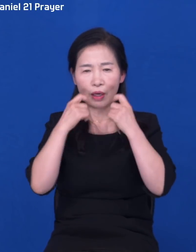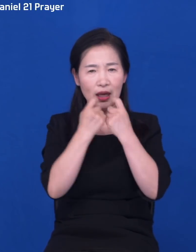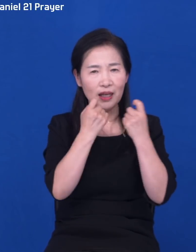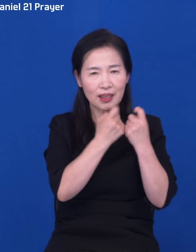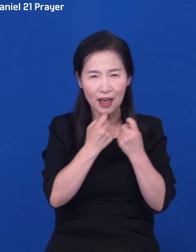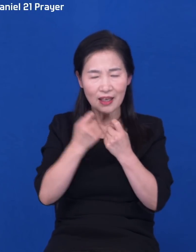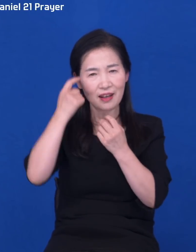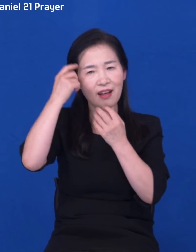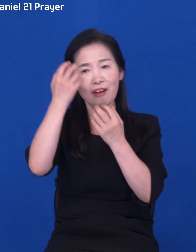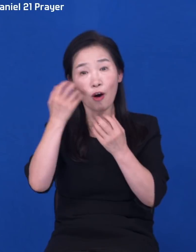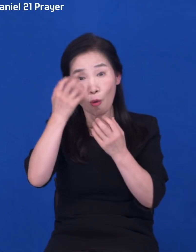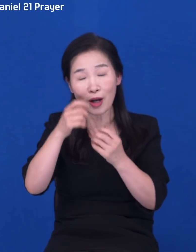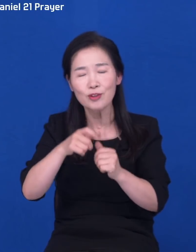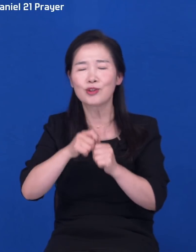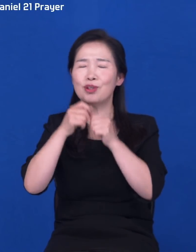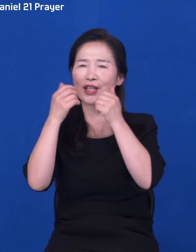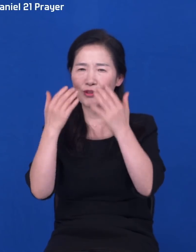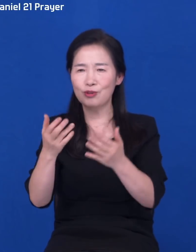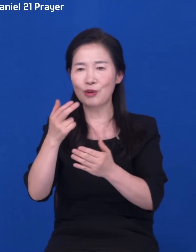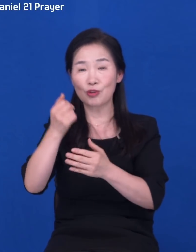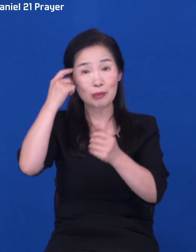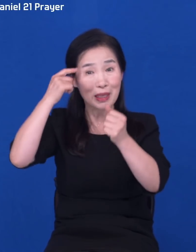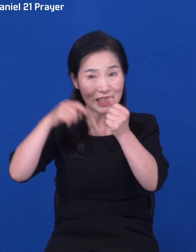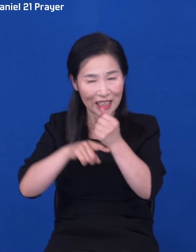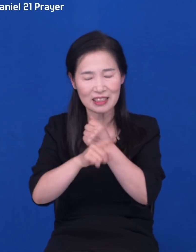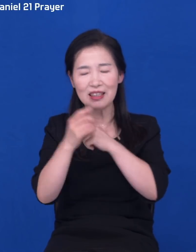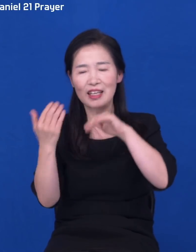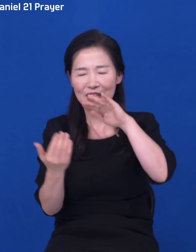영혼을 구원해 주셔서 주님의 뜻을 반드시 이루어